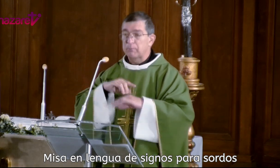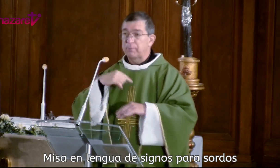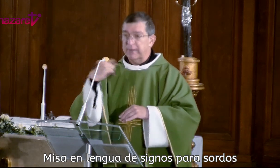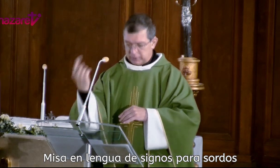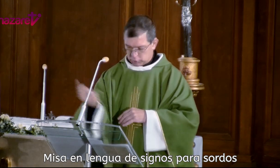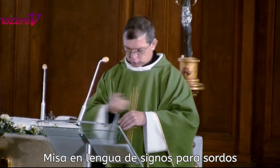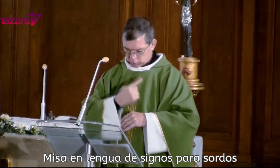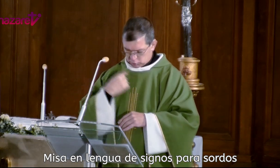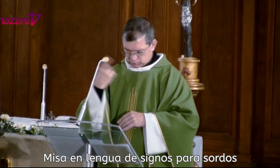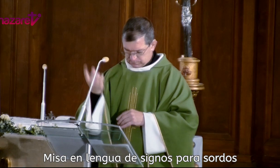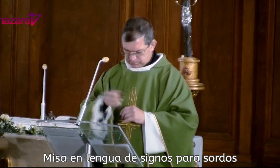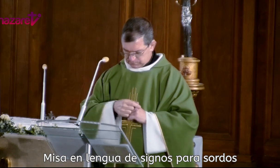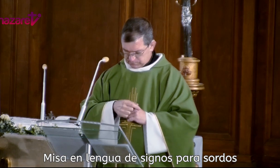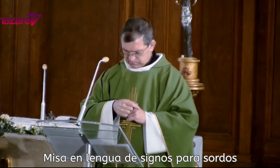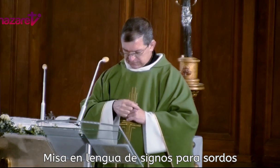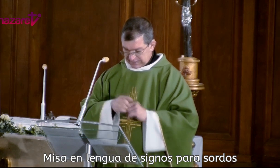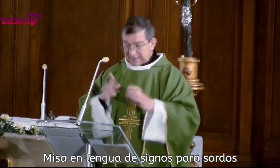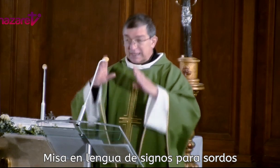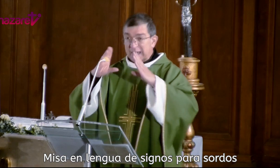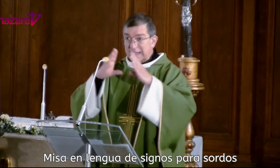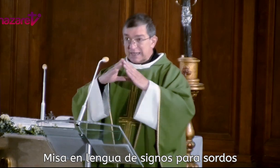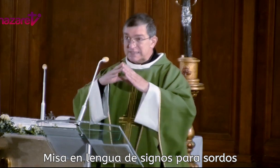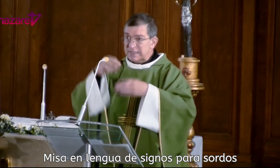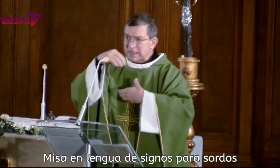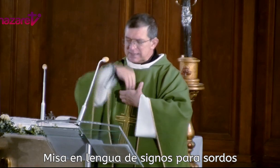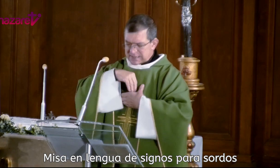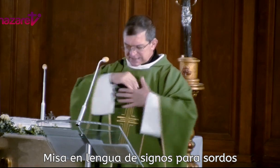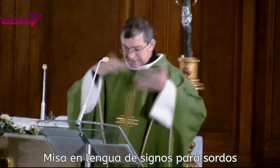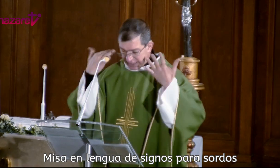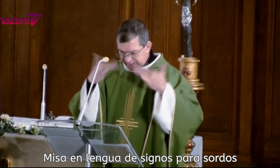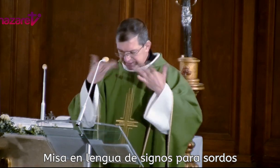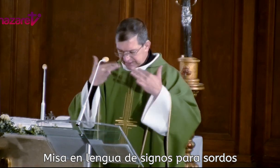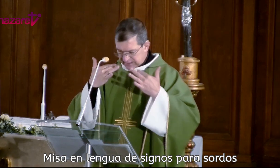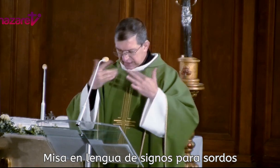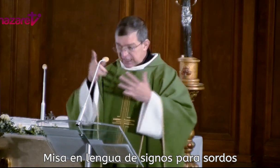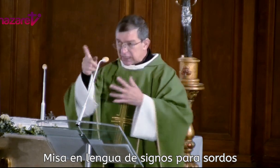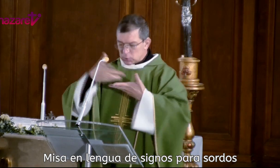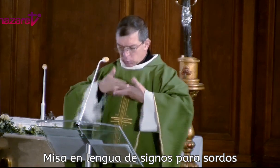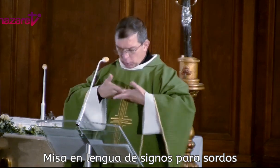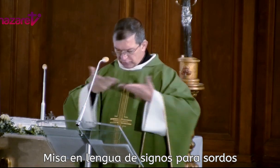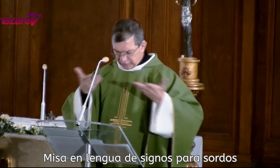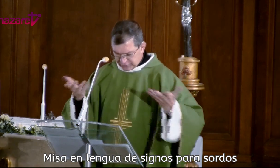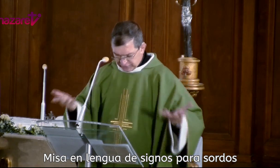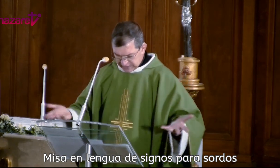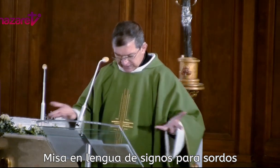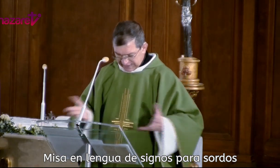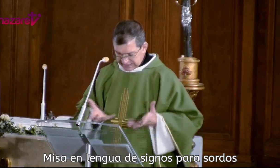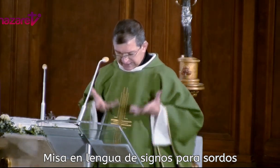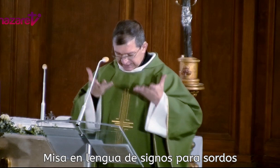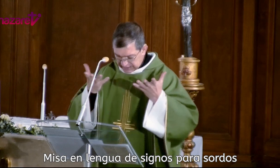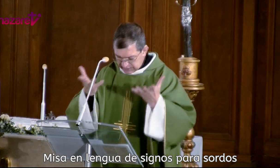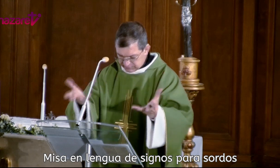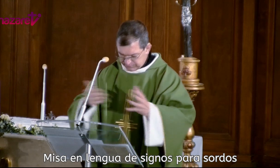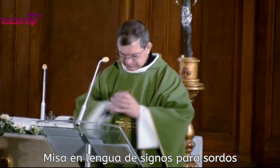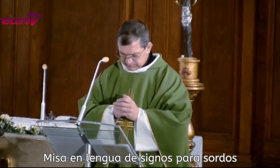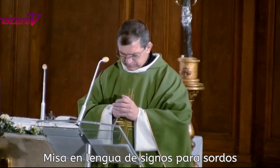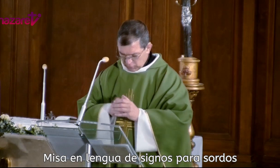para nosotros y que la Iglesia se alegre en su confiada entrega.